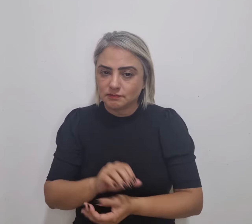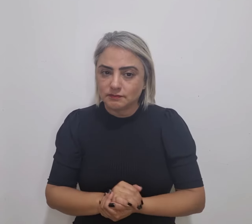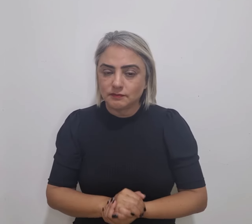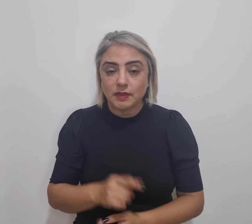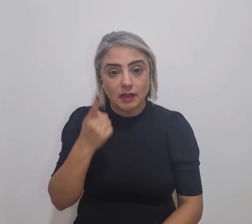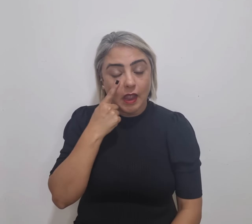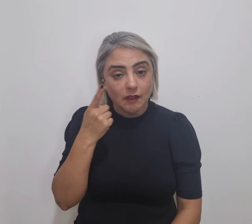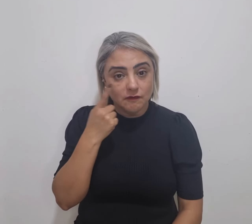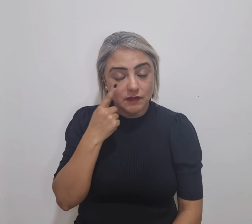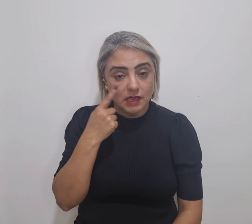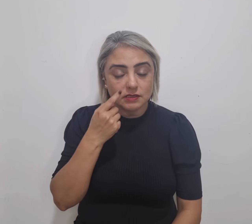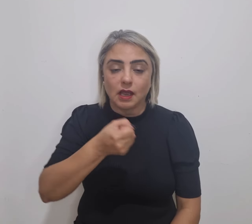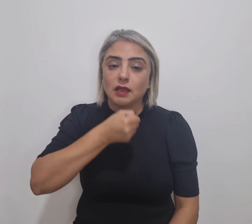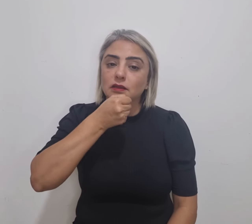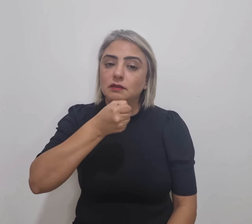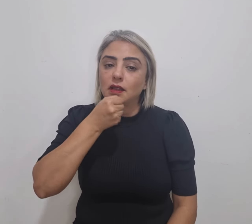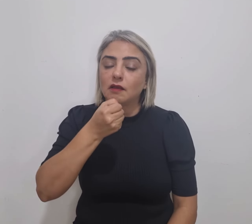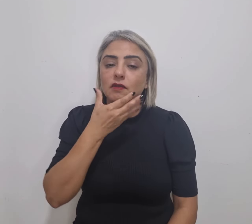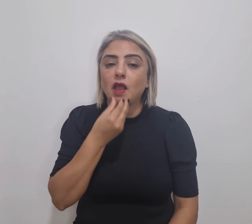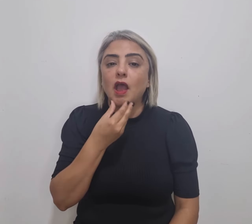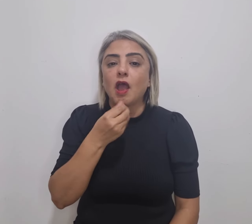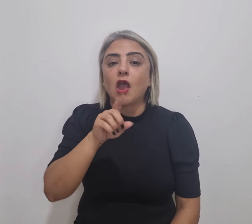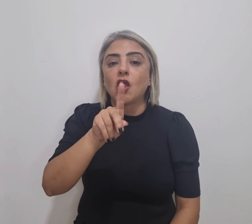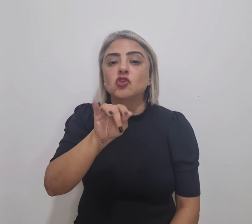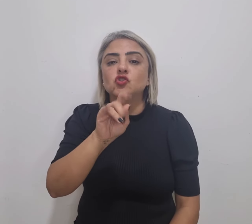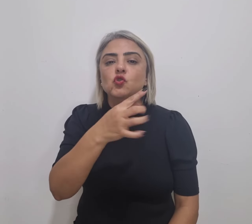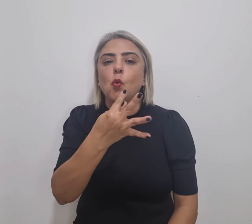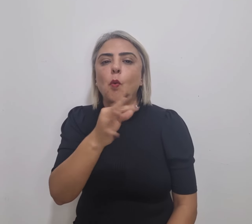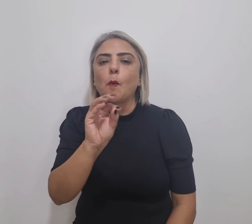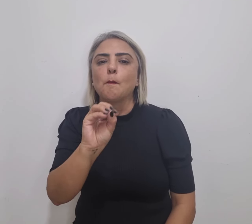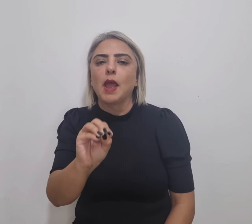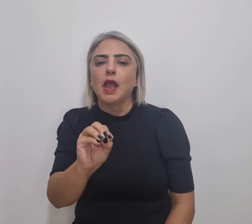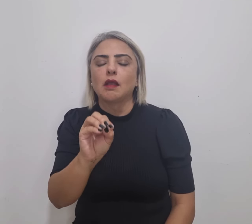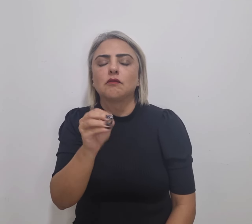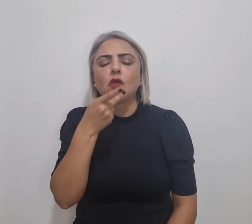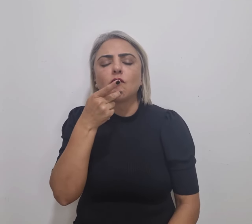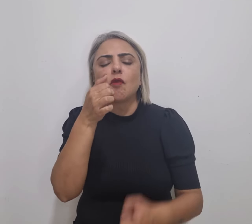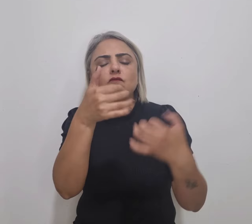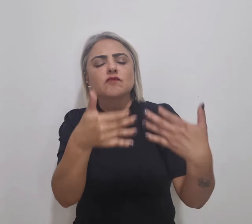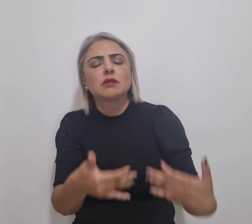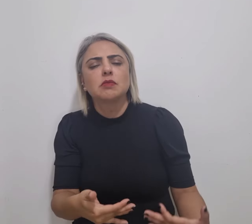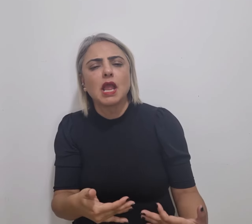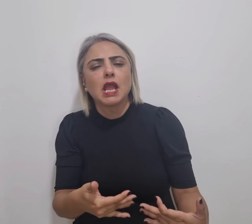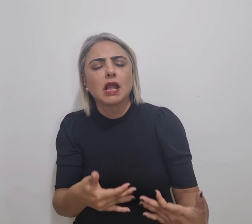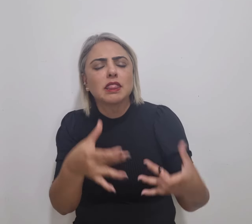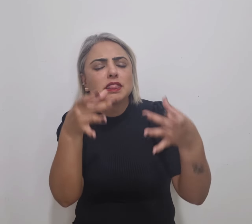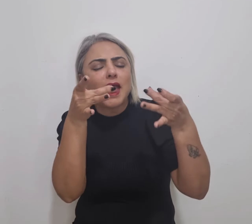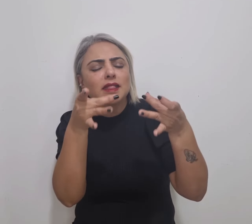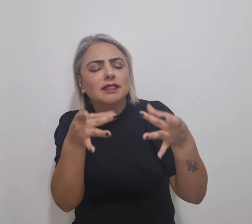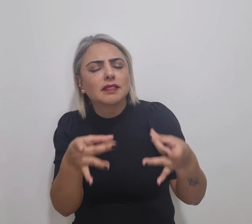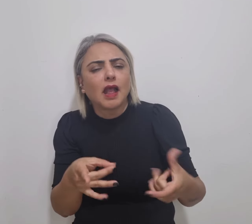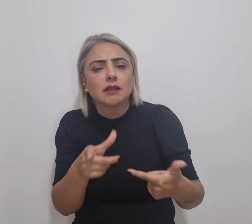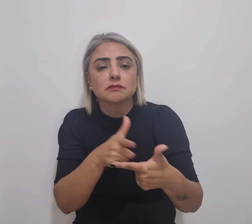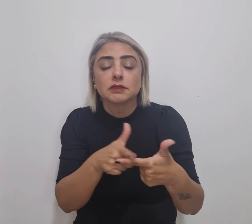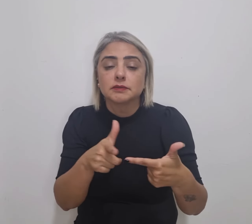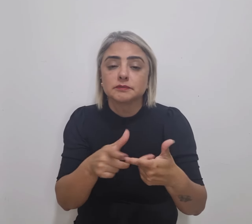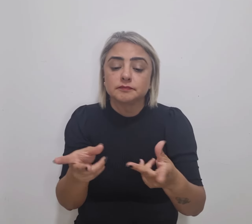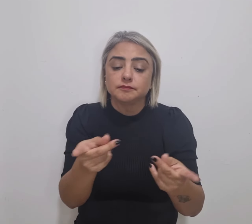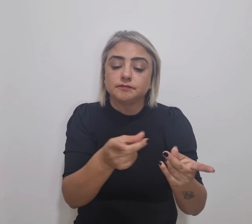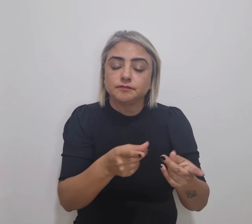Confira a entrevista com Gilberto Berkovitch, em que ele esmiuça o problema da privatização da